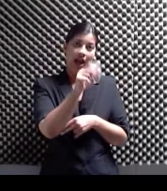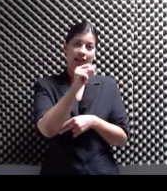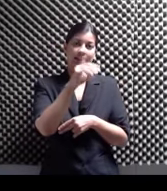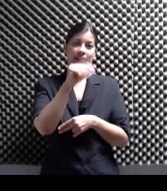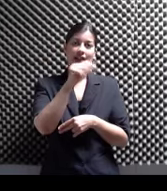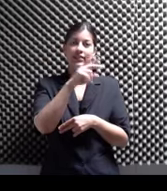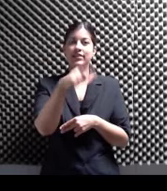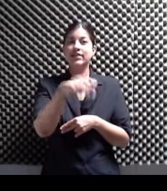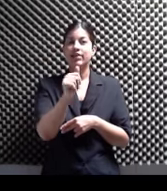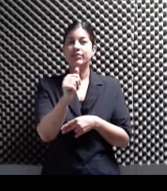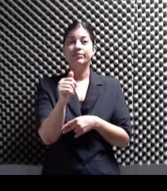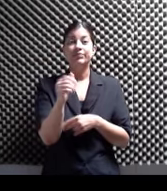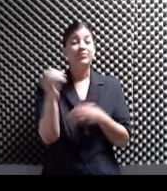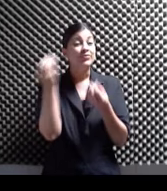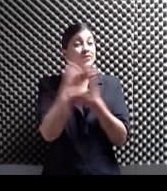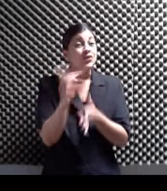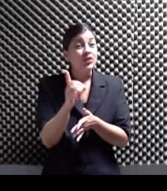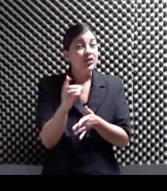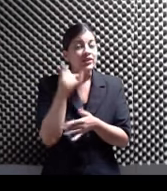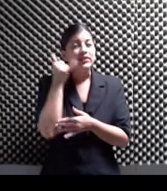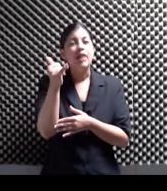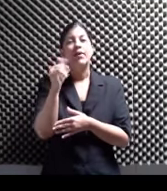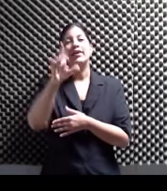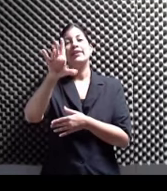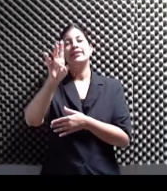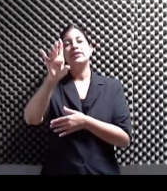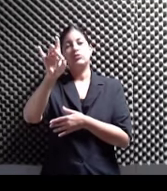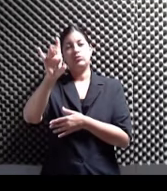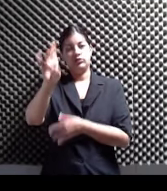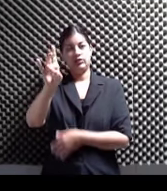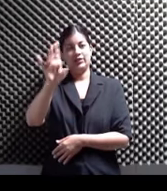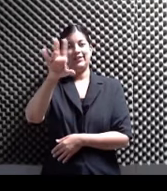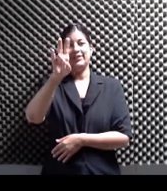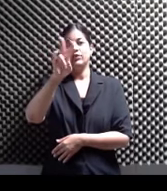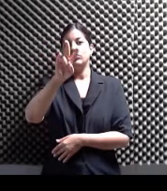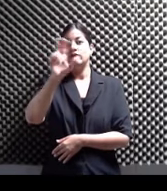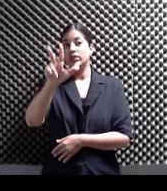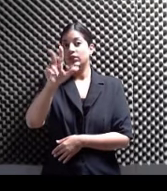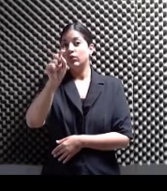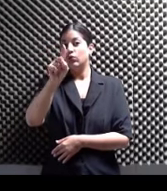información, vaya llamando, apunte por ahí,